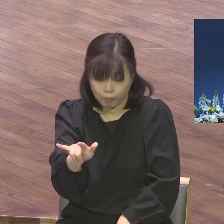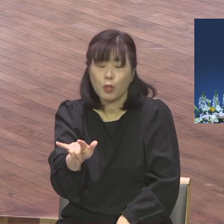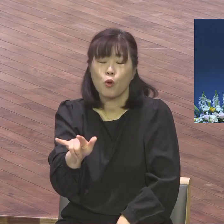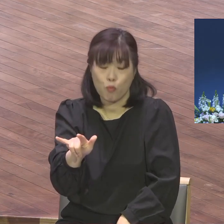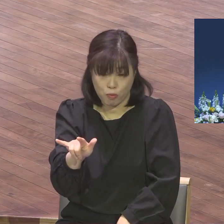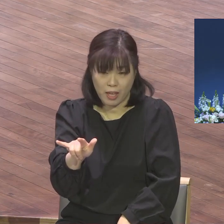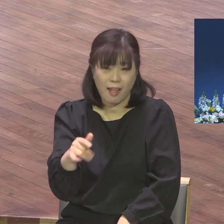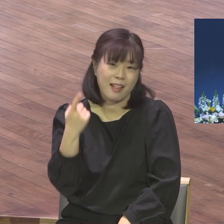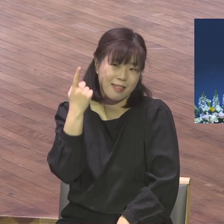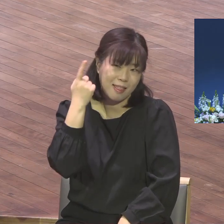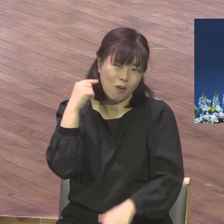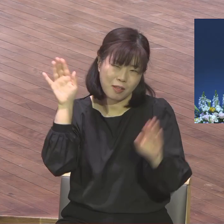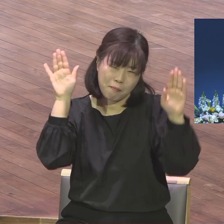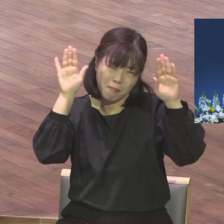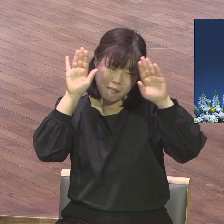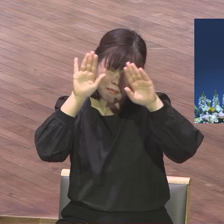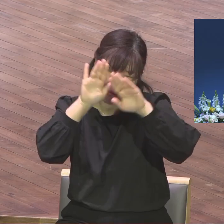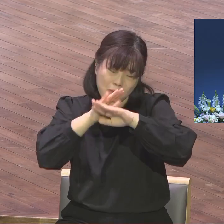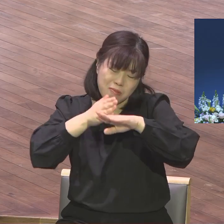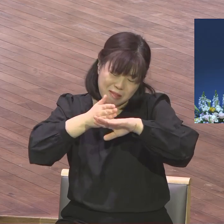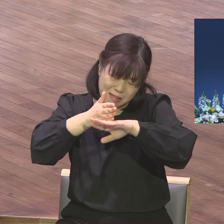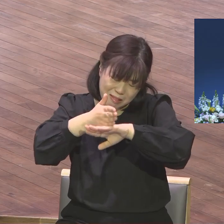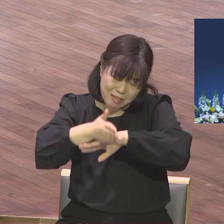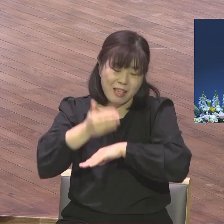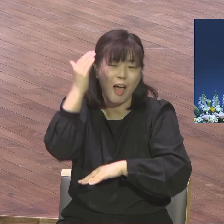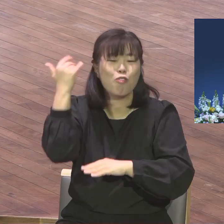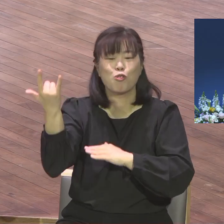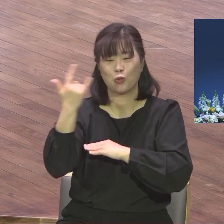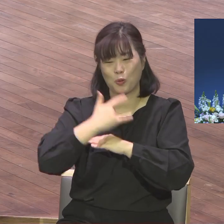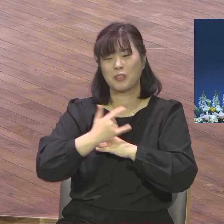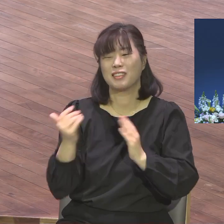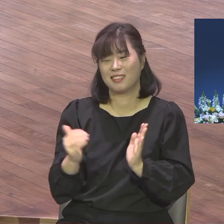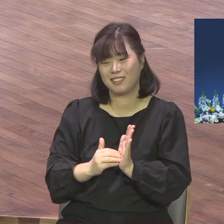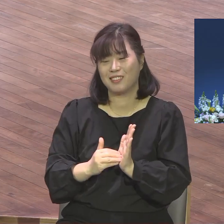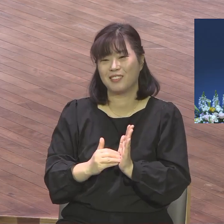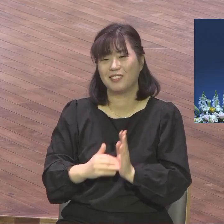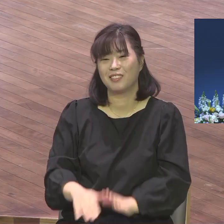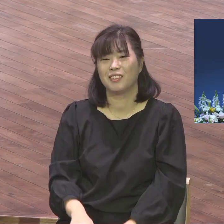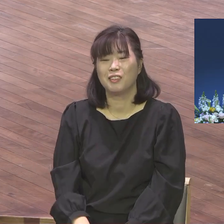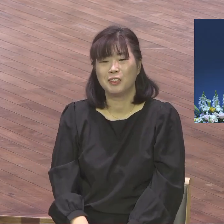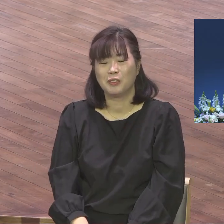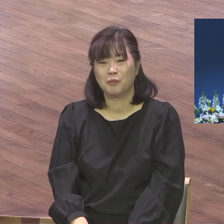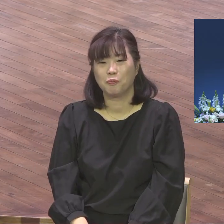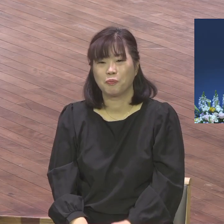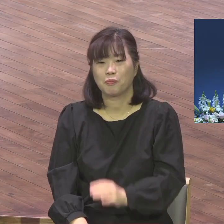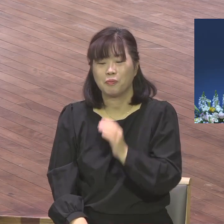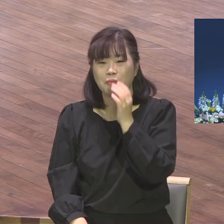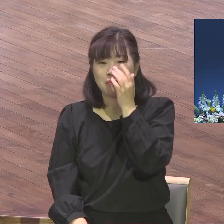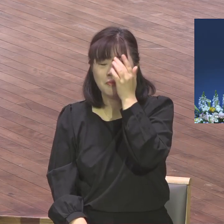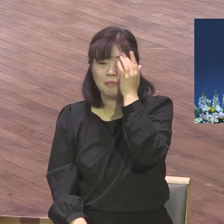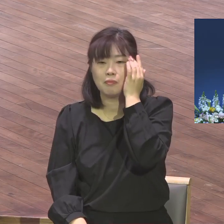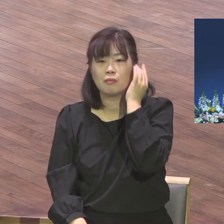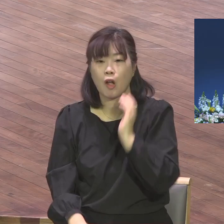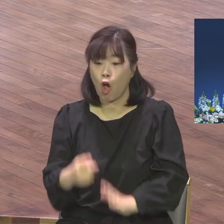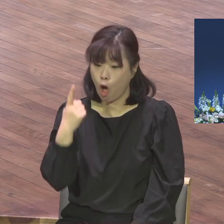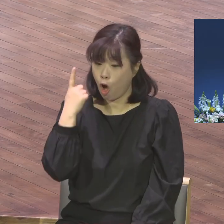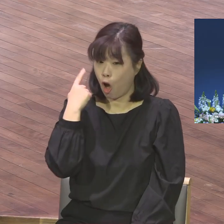했습니다. 올해 본부의 해외 집회가 진행이 되면서 처음으로